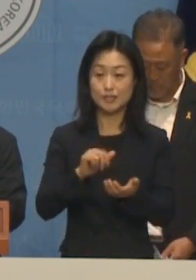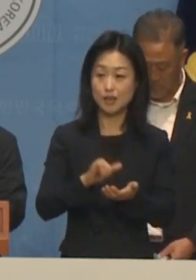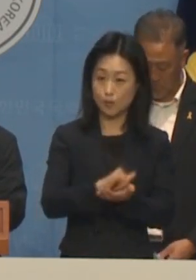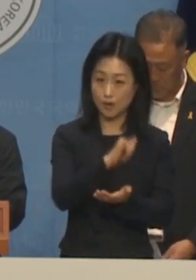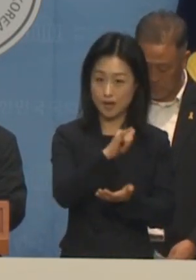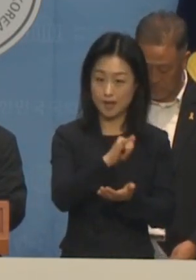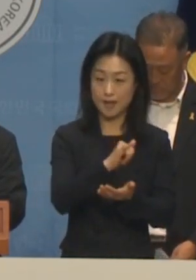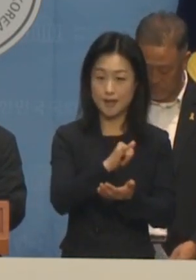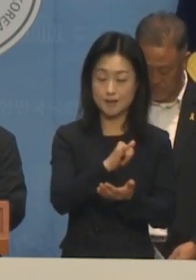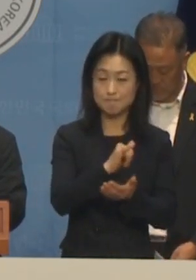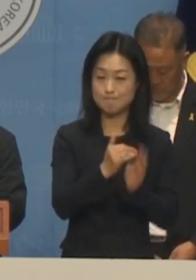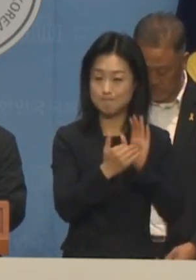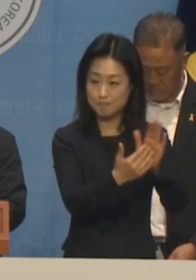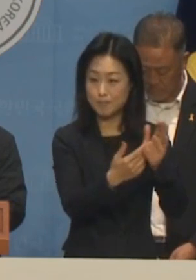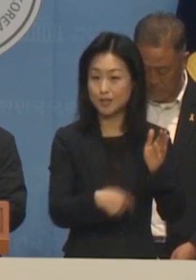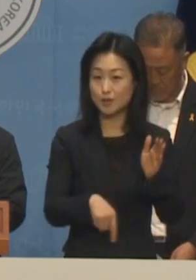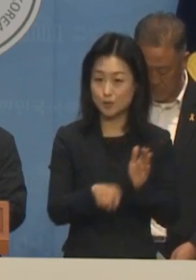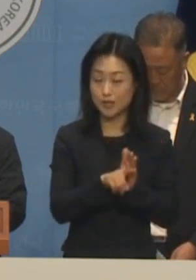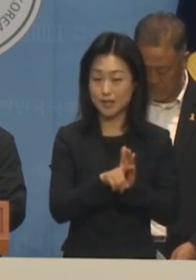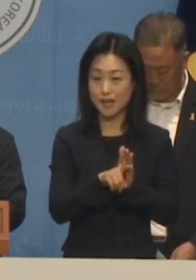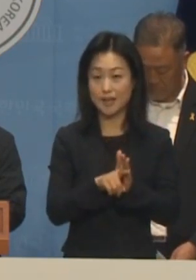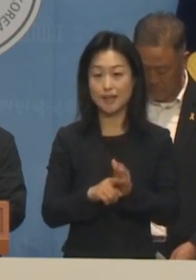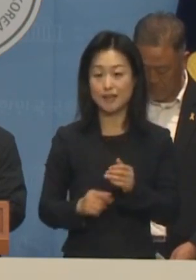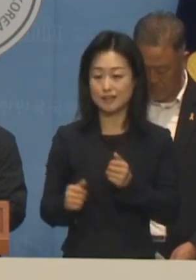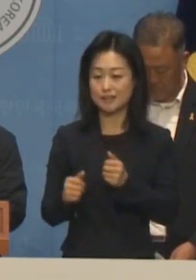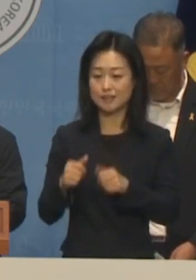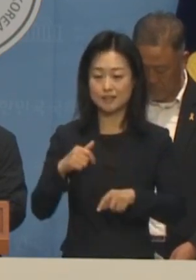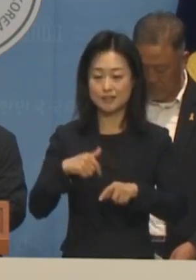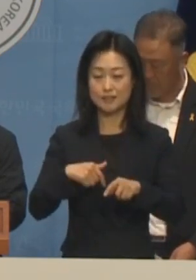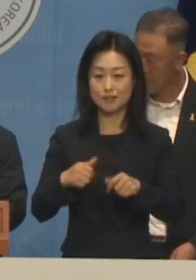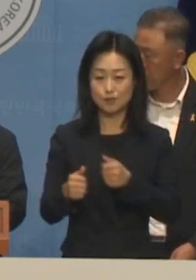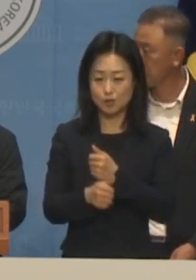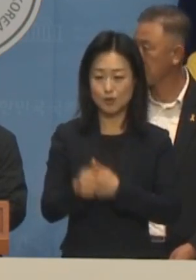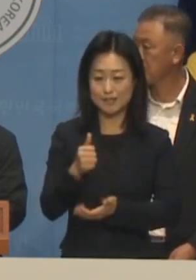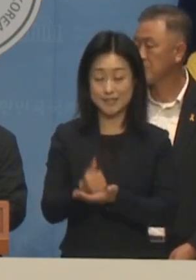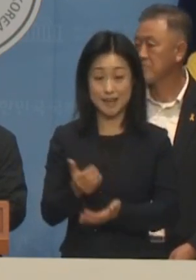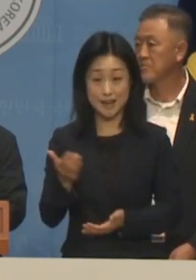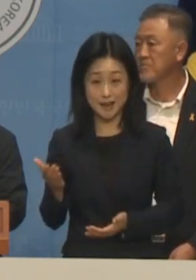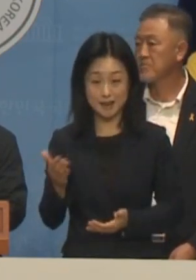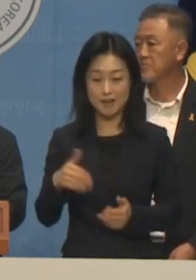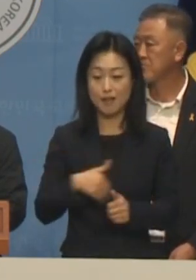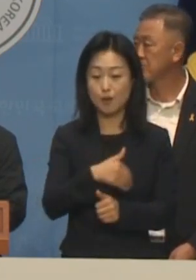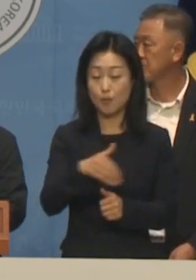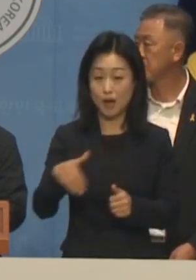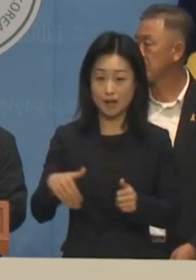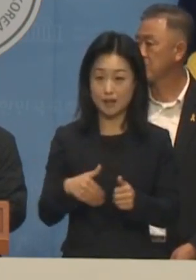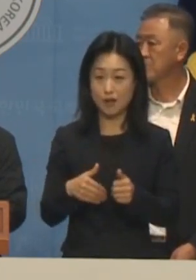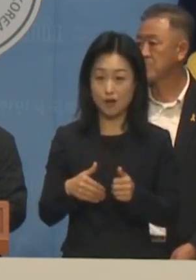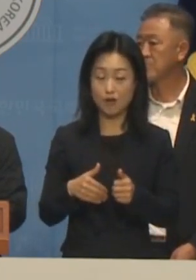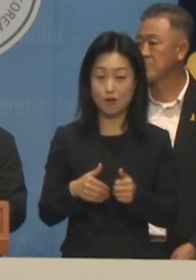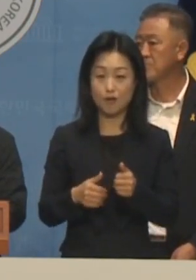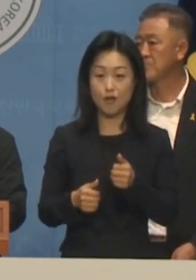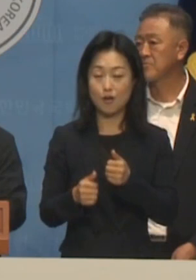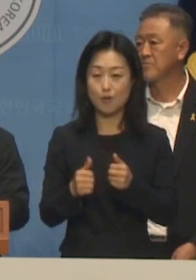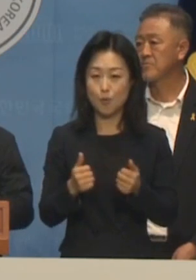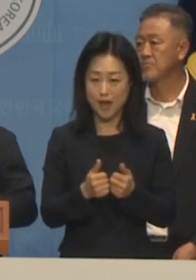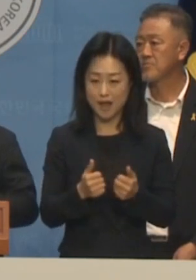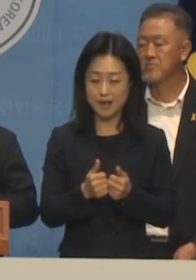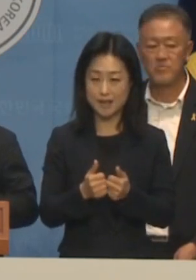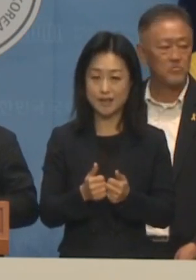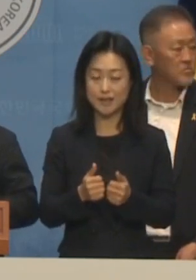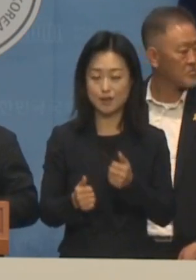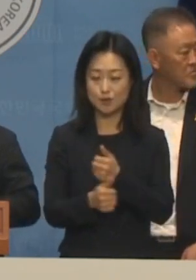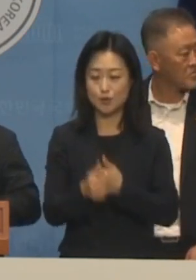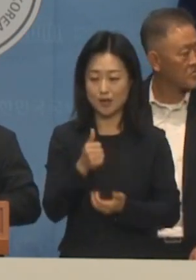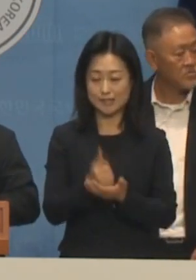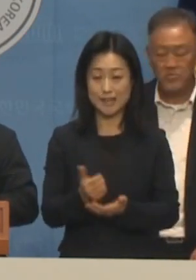비상도민회의 강원보 공동집행위원장님 그리고 환경회의 이경석 운영위원장님 두 분께서